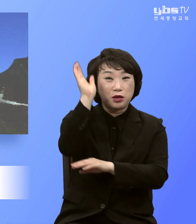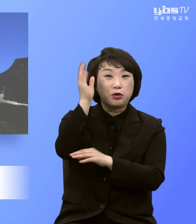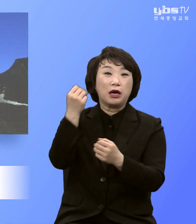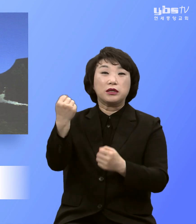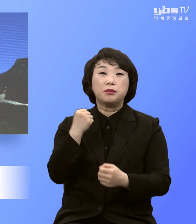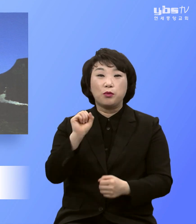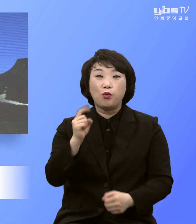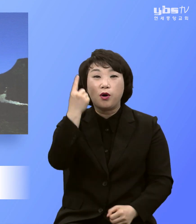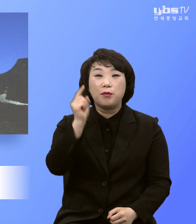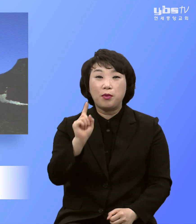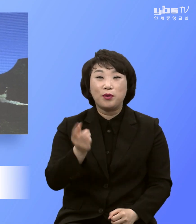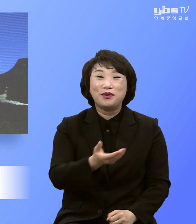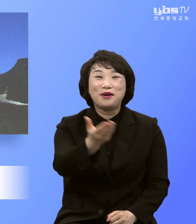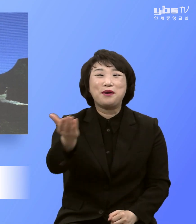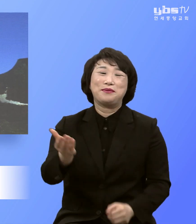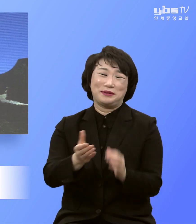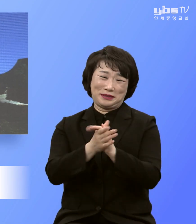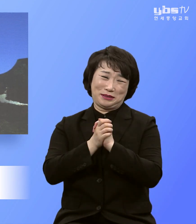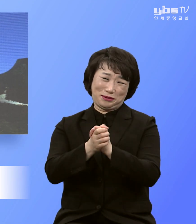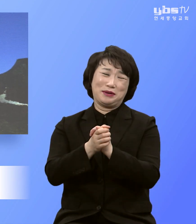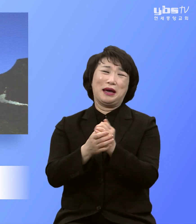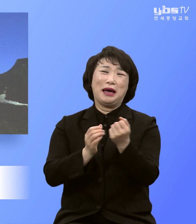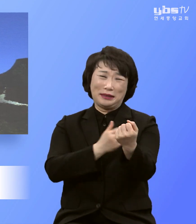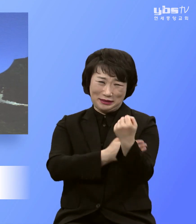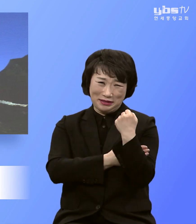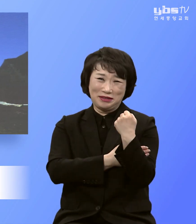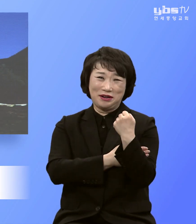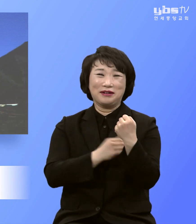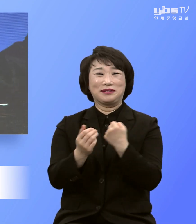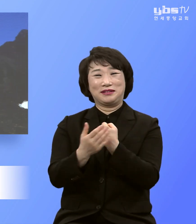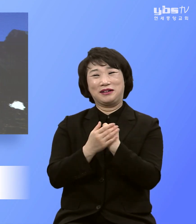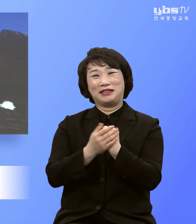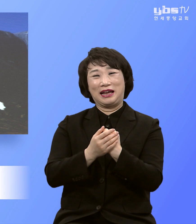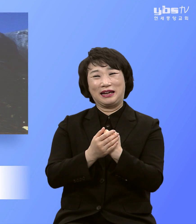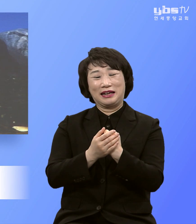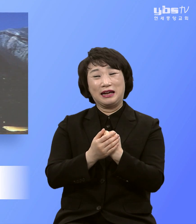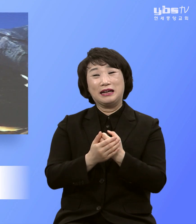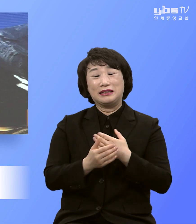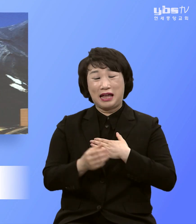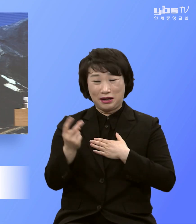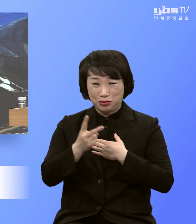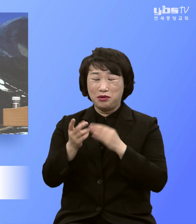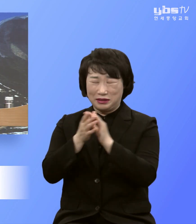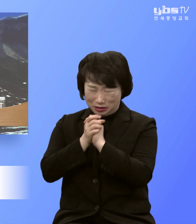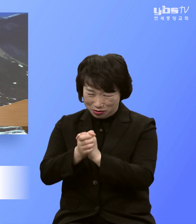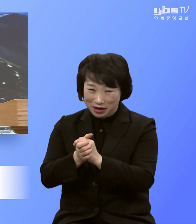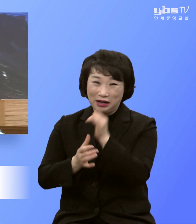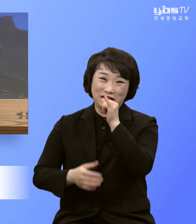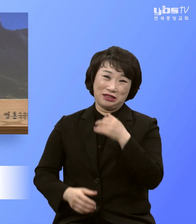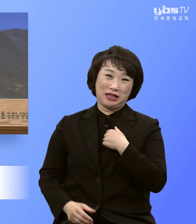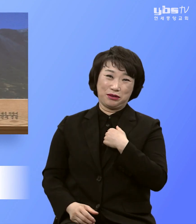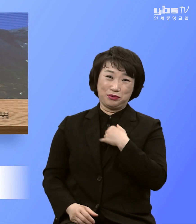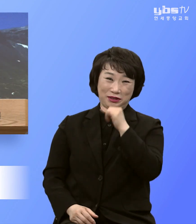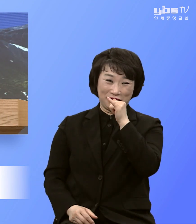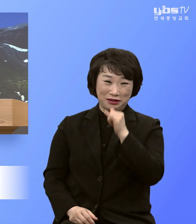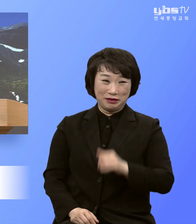어디서 오느냐? 여러분들의 기도의 능력이요. 내가 또 그렇게 기도하고 있다 이